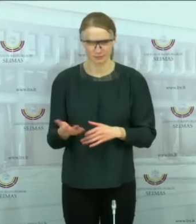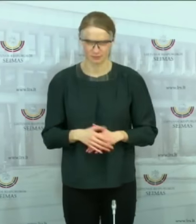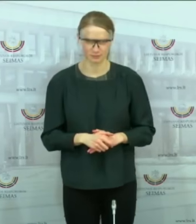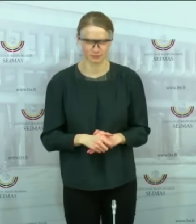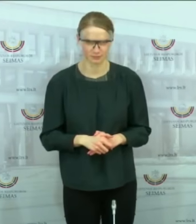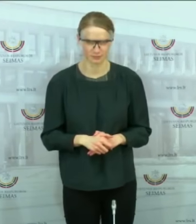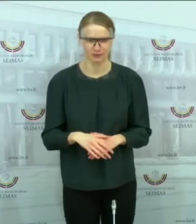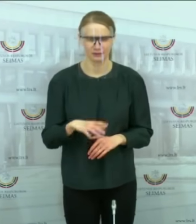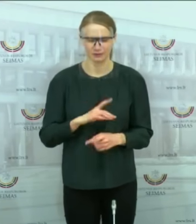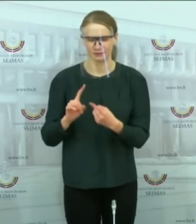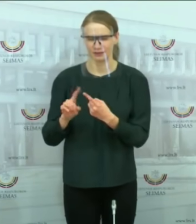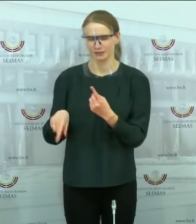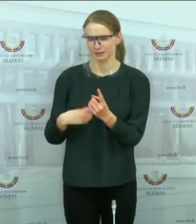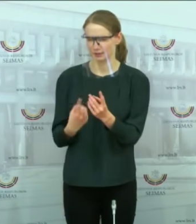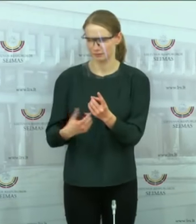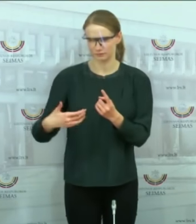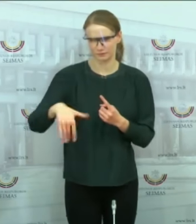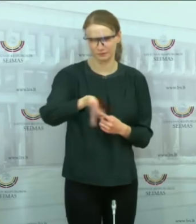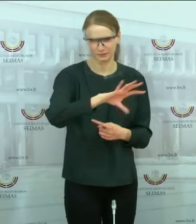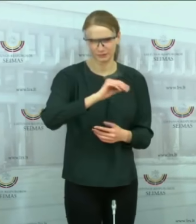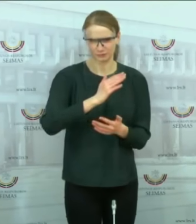klausimų, kas tikrai labai daugam kelia